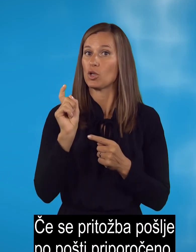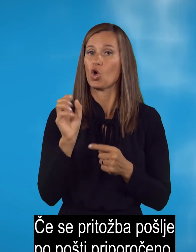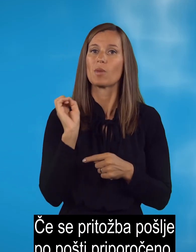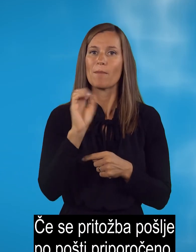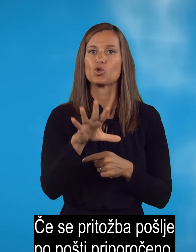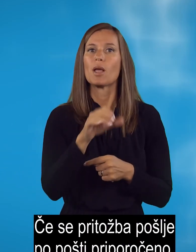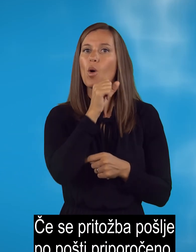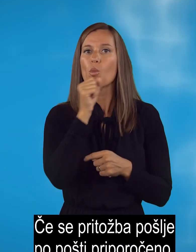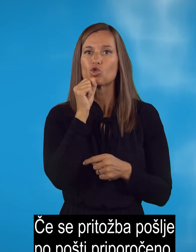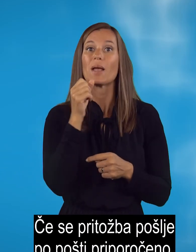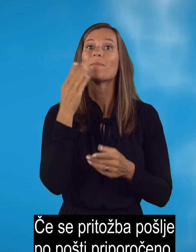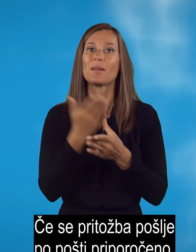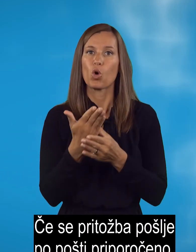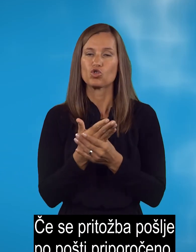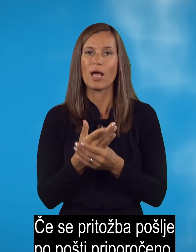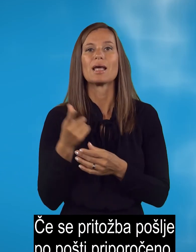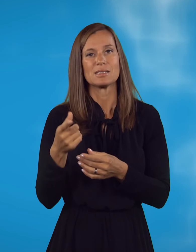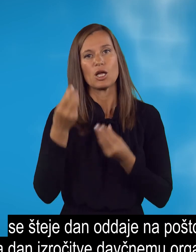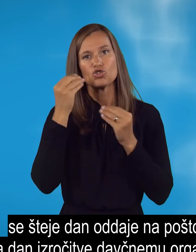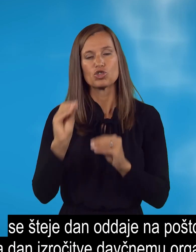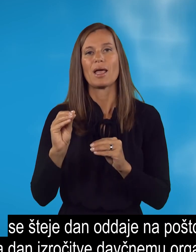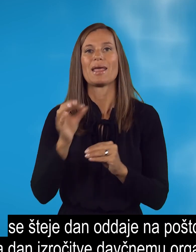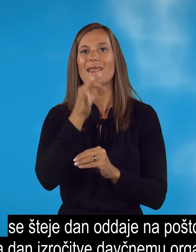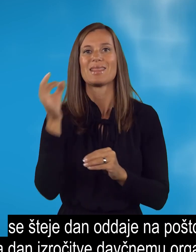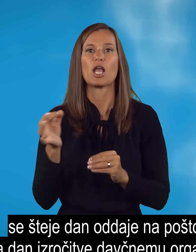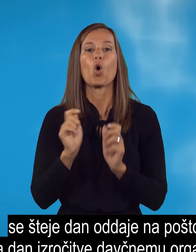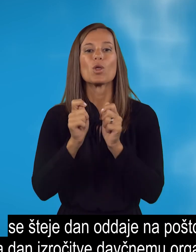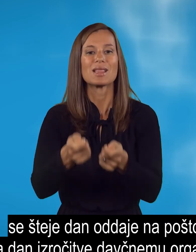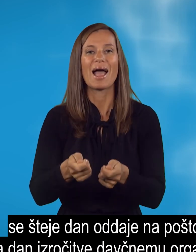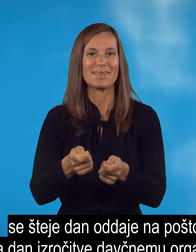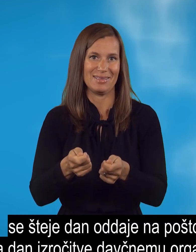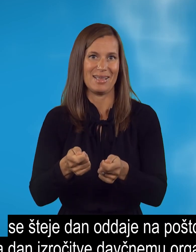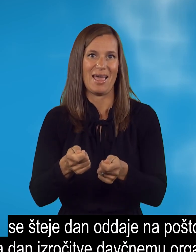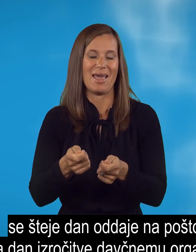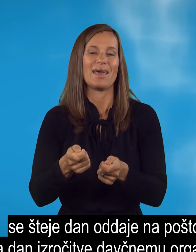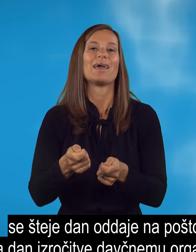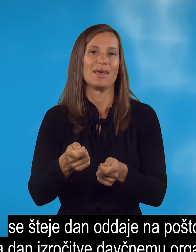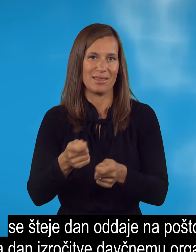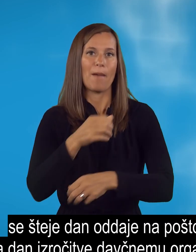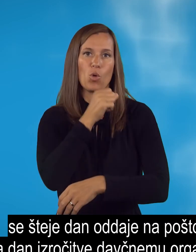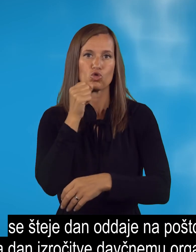pošlje po pošti priporočeno, se šteje dan oddaje na pošto za dan izročitve davčnemu organu.